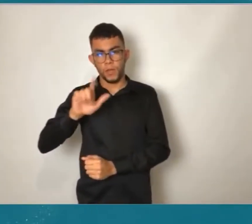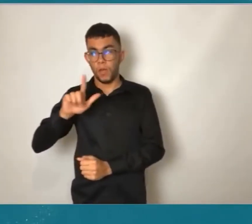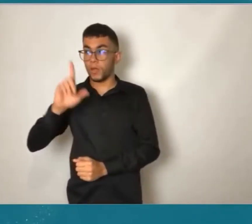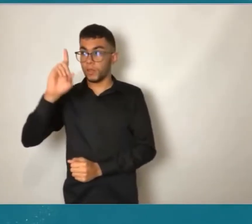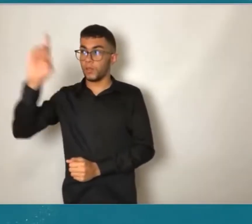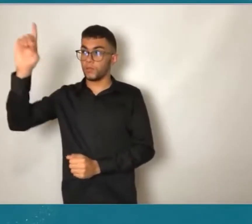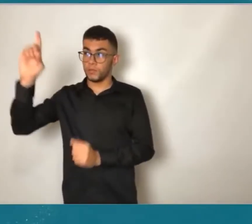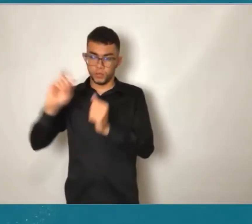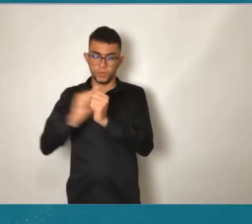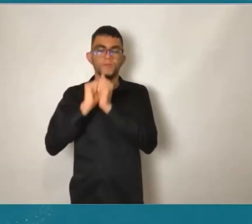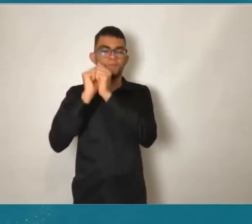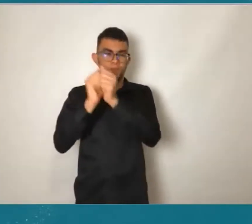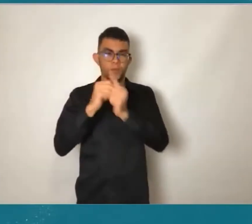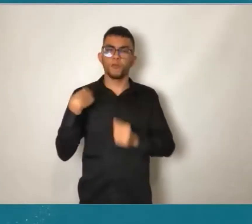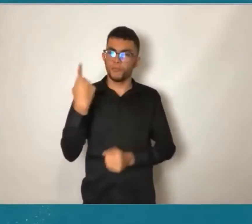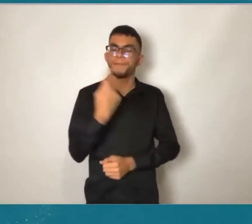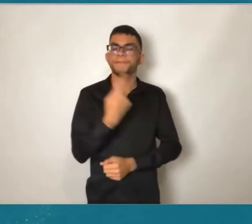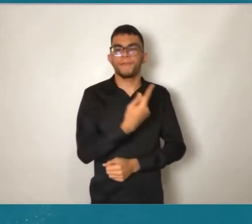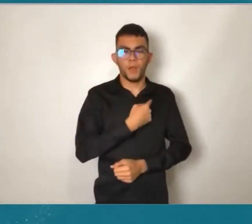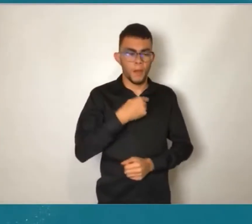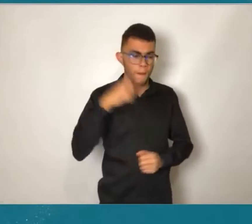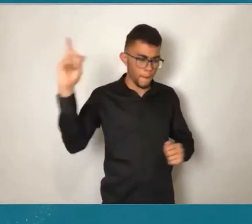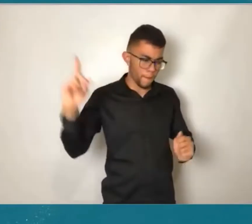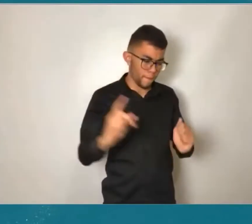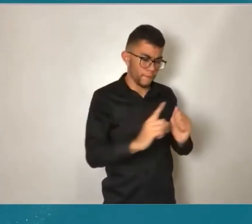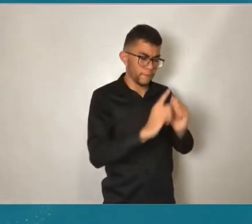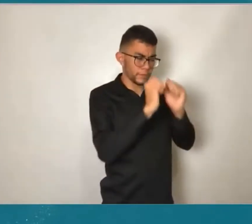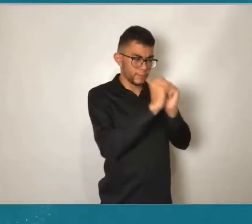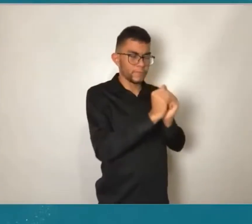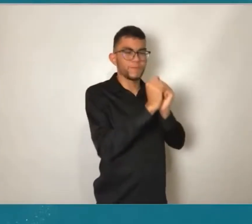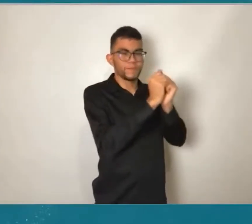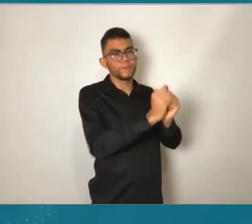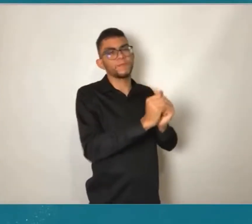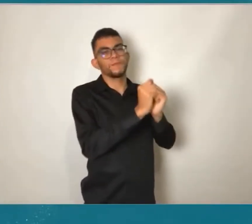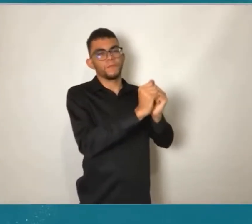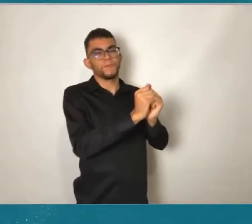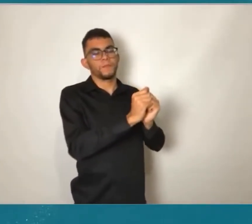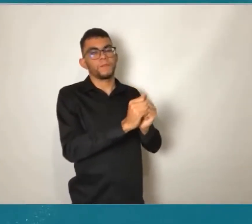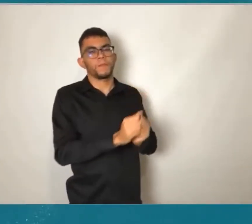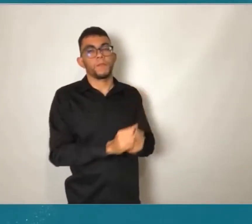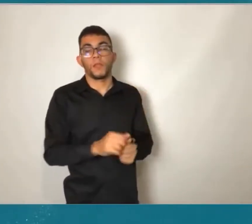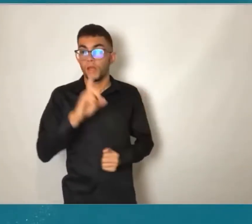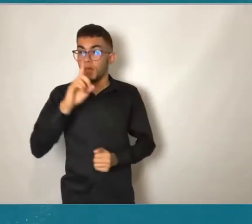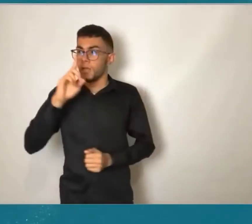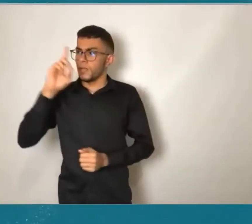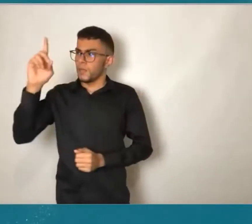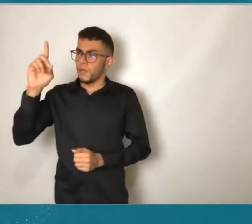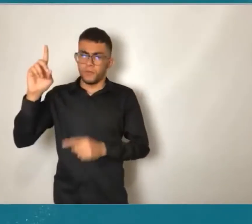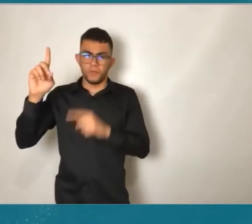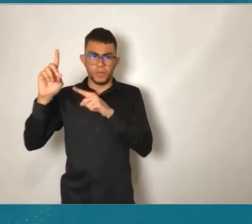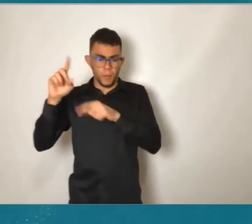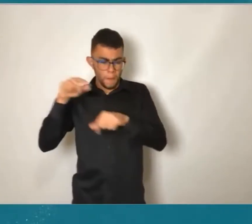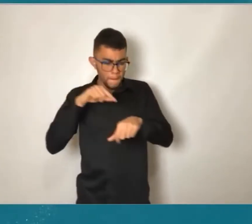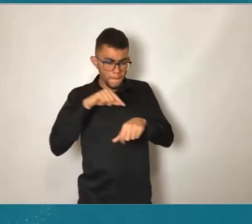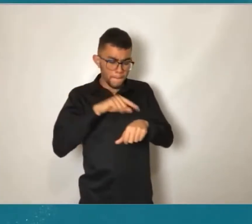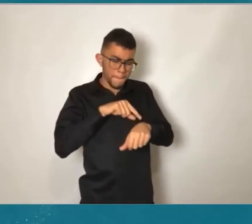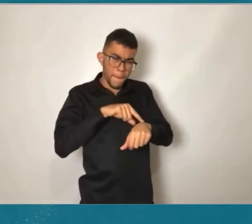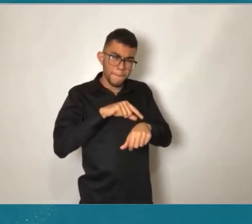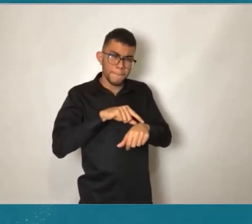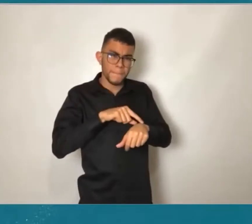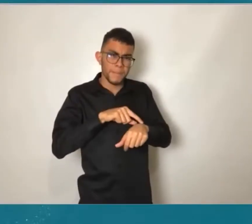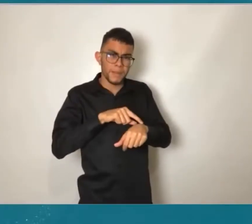Uau, e até arrepia. Não é como você e eu, hoje não somos todos filhos de Deus, não. O ente santo que iria